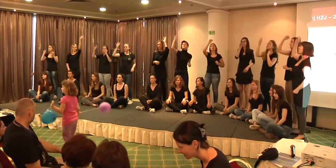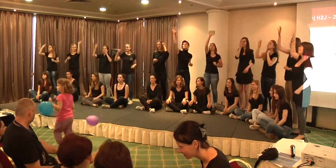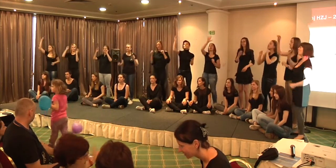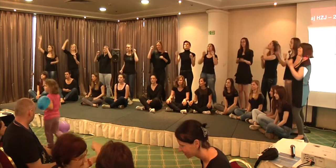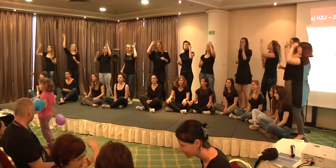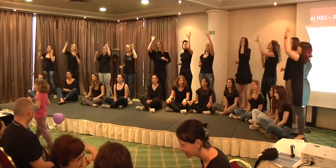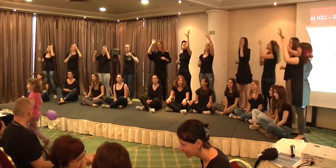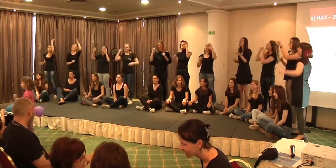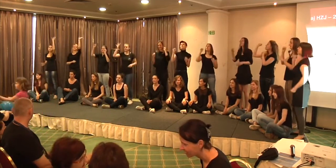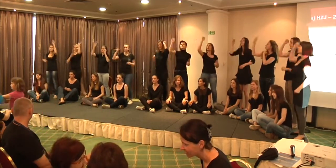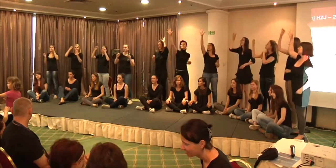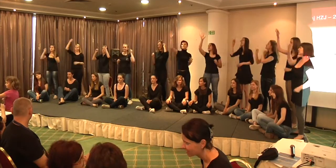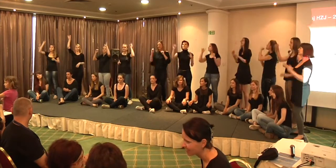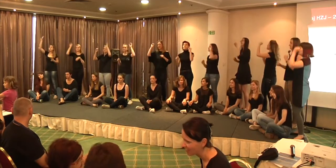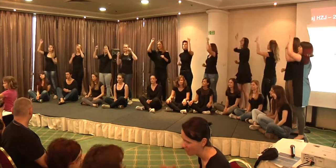struju mrak.